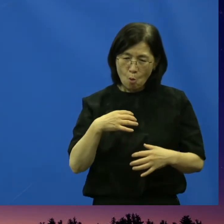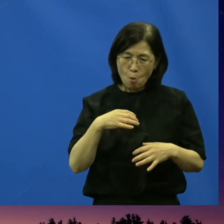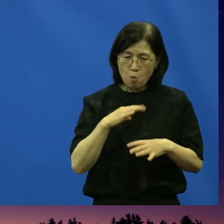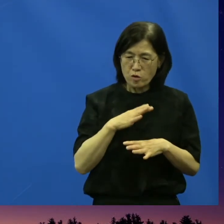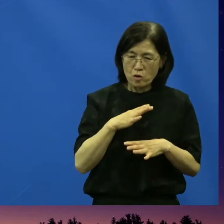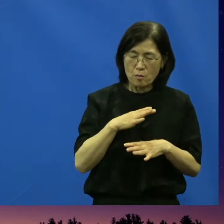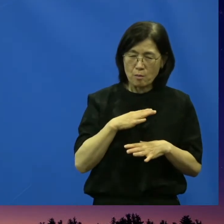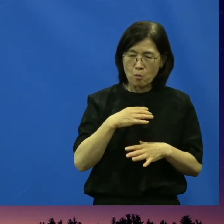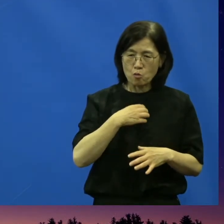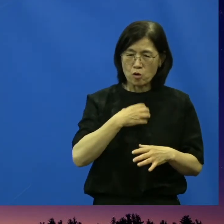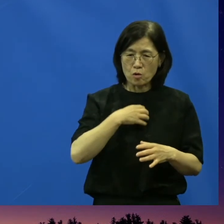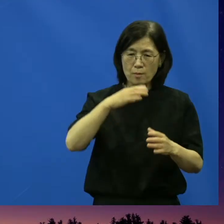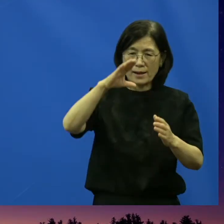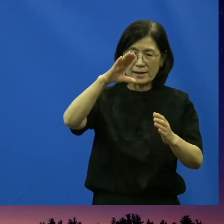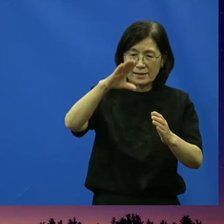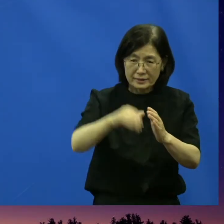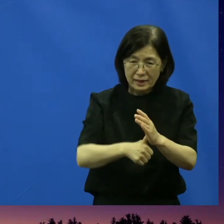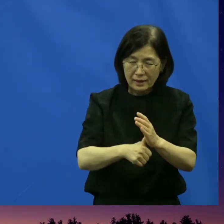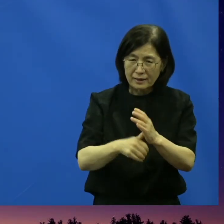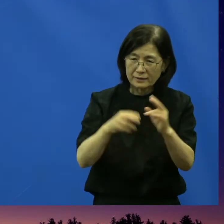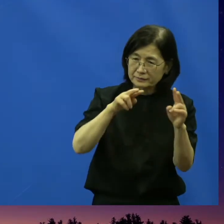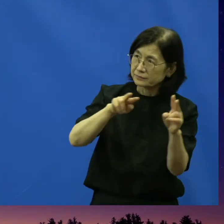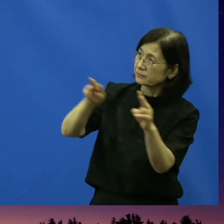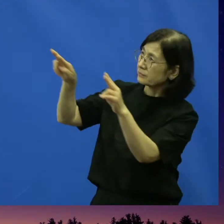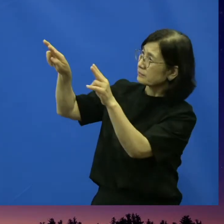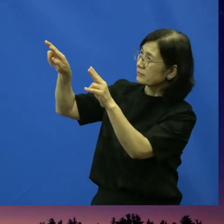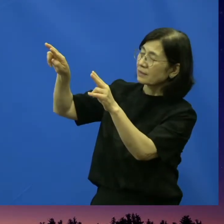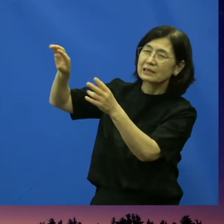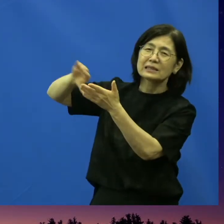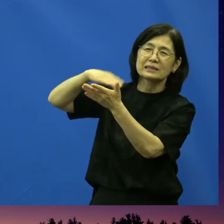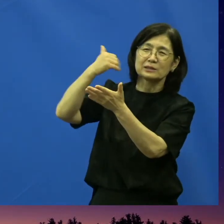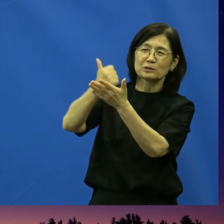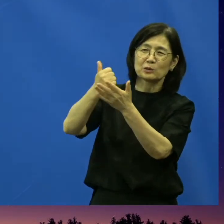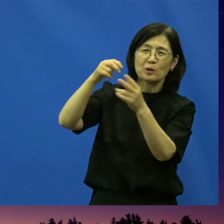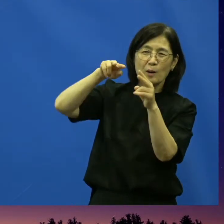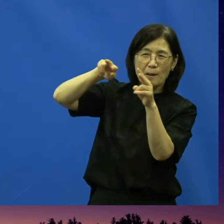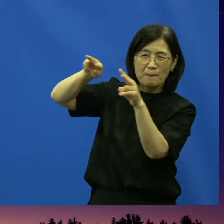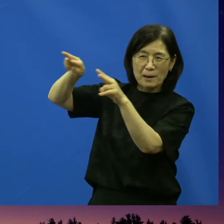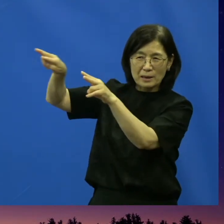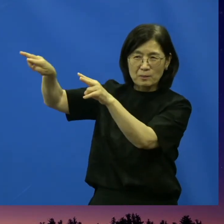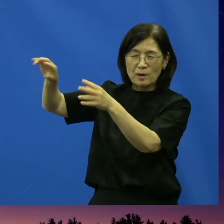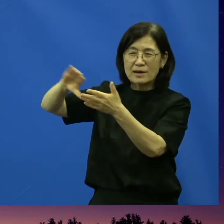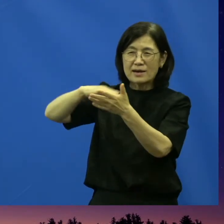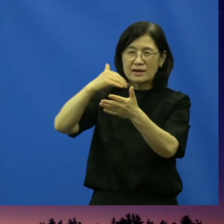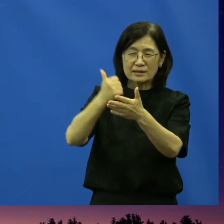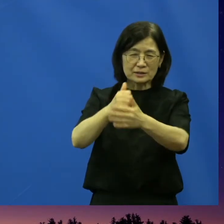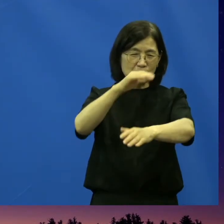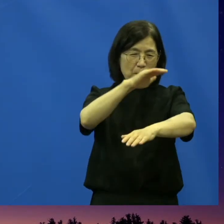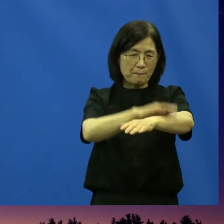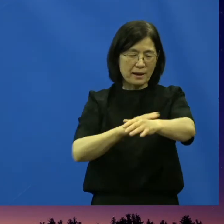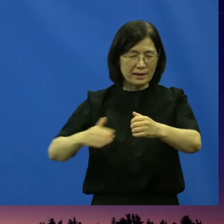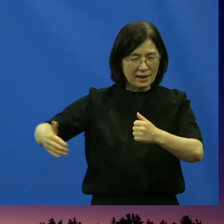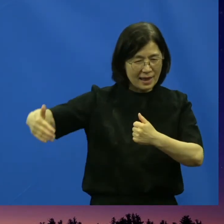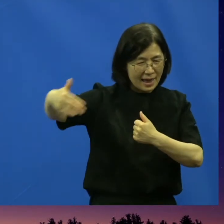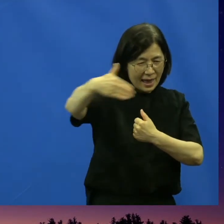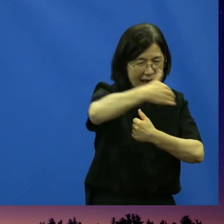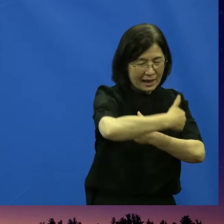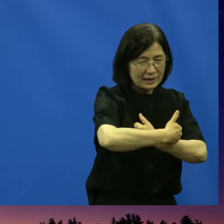때 그리스도를 바라보십시오. 주님의 팔에 안기십시오. 그분의 어깨에 기대십시오.